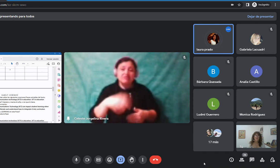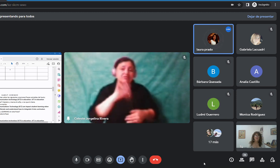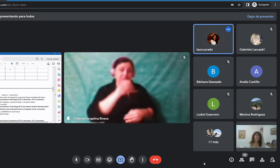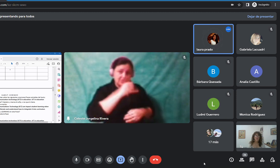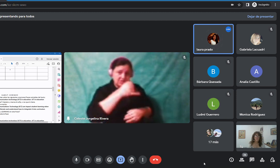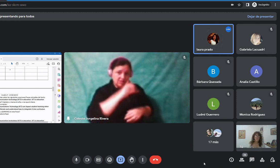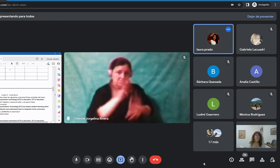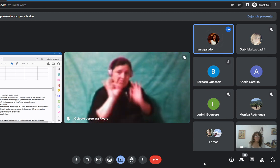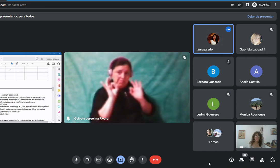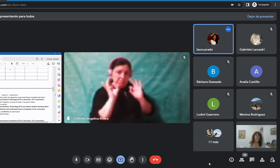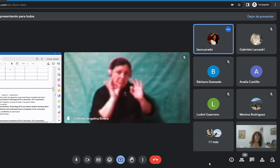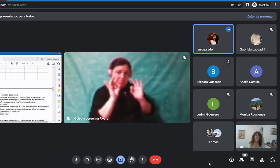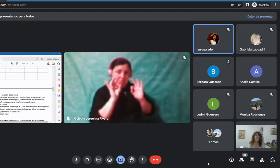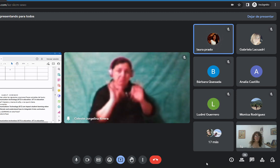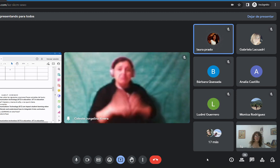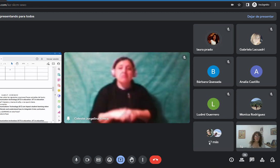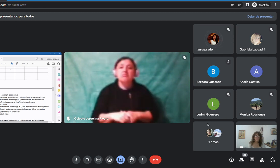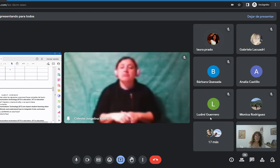terminé. Bien.